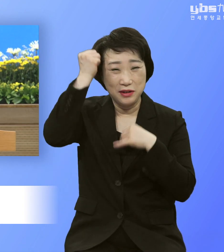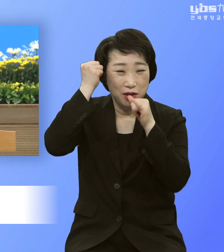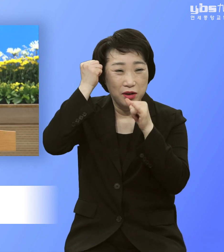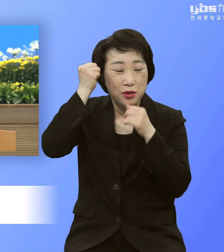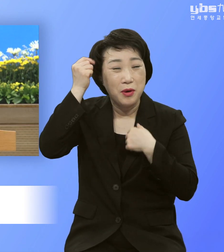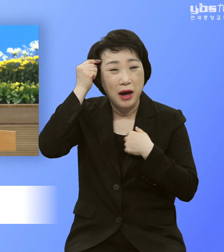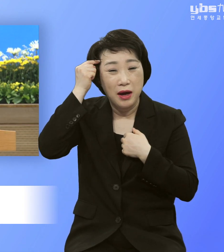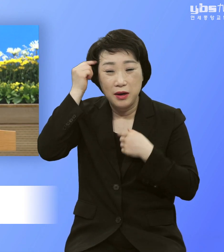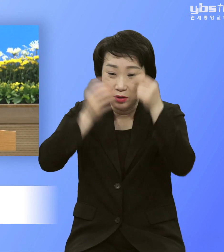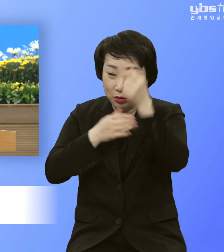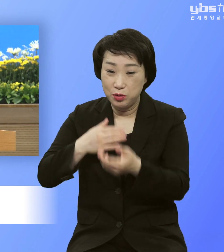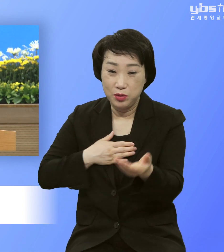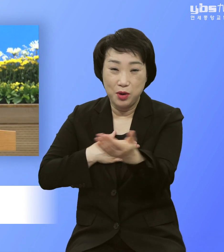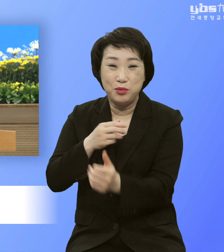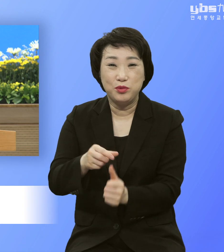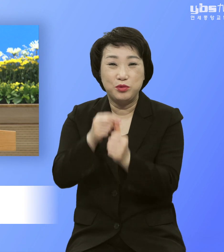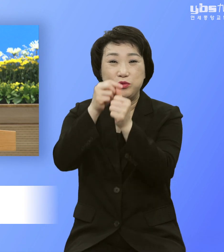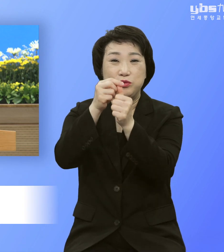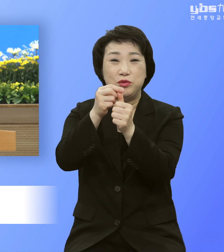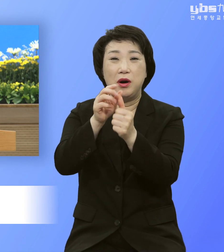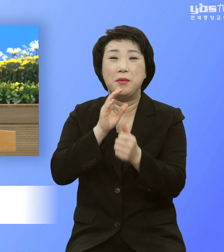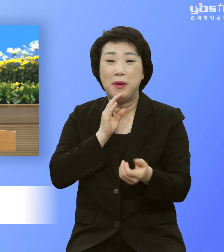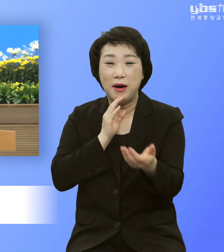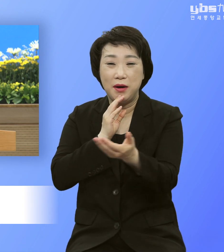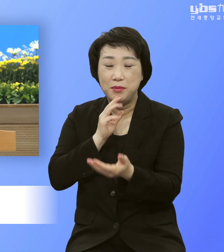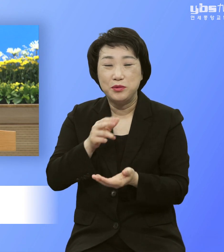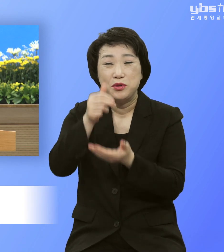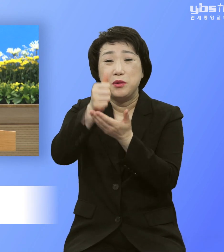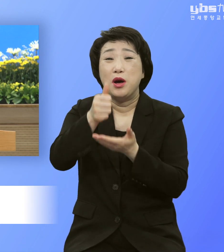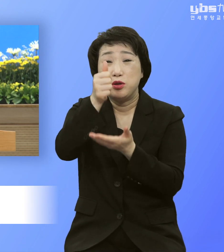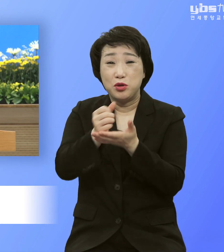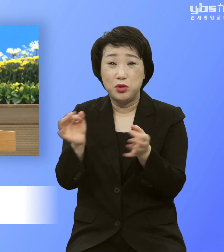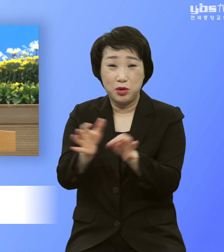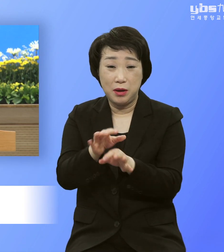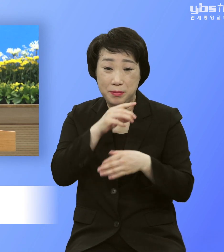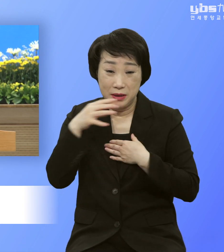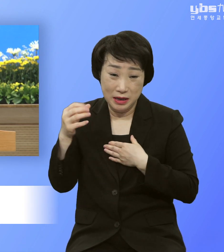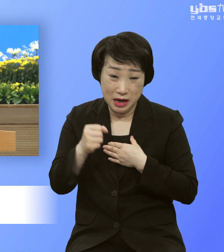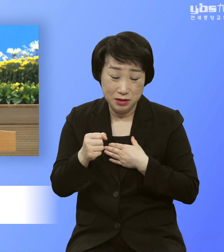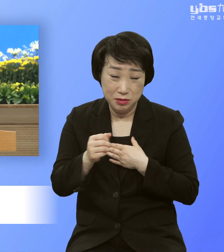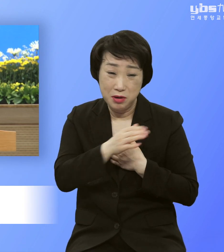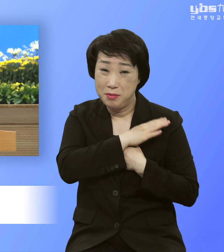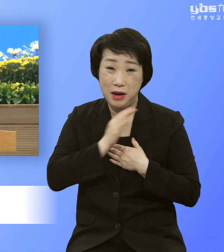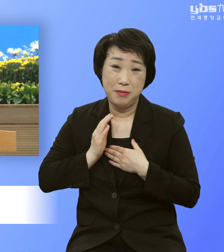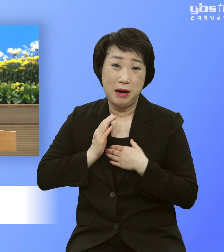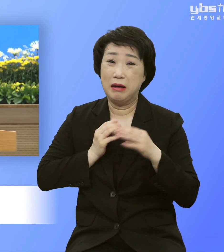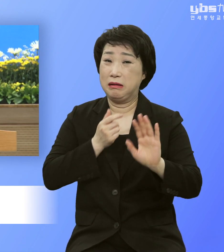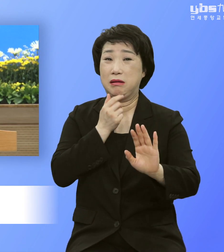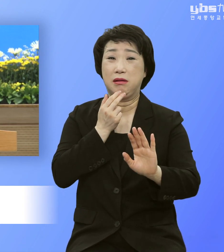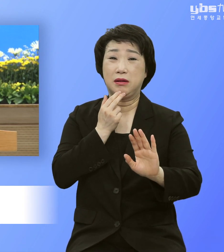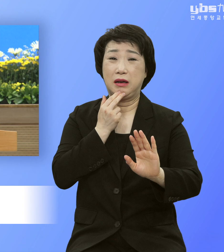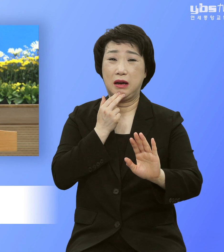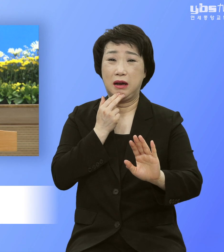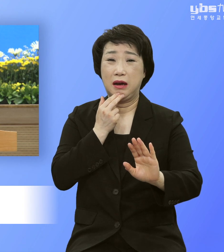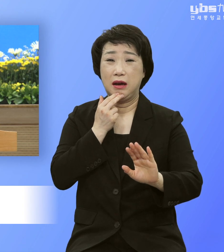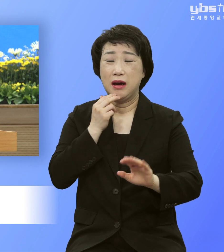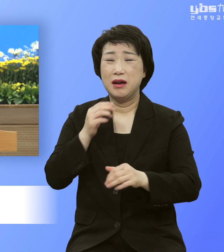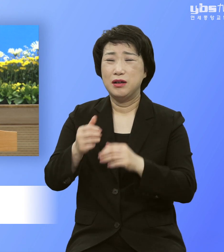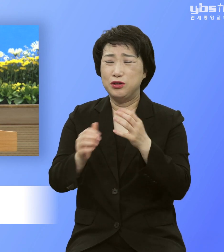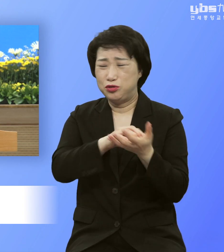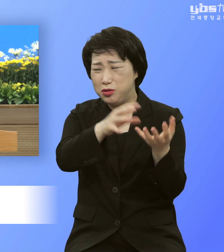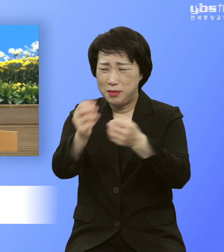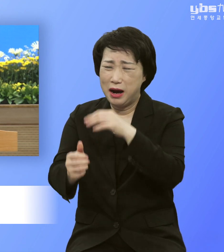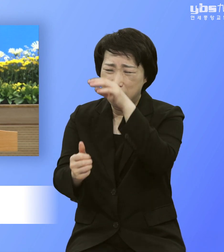성도가 구원받고 그 주님의 속죄의 피를 배반하지 않으려고 그